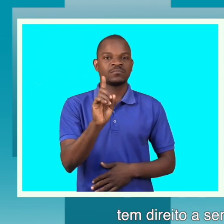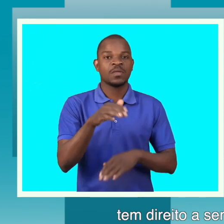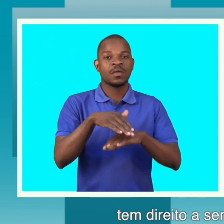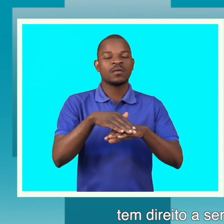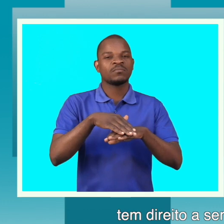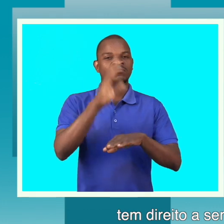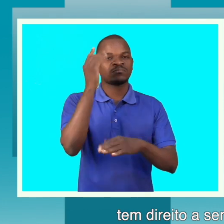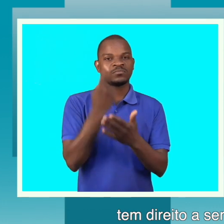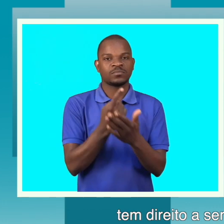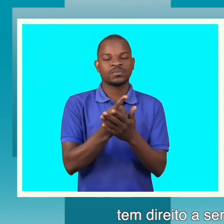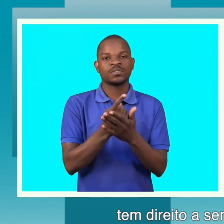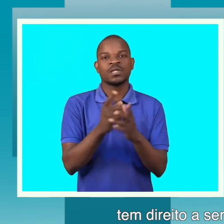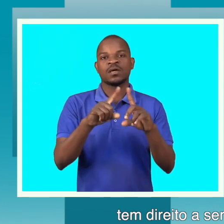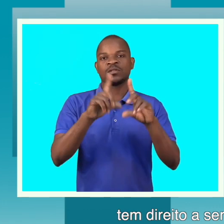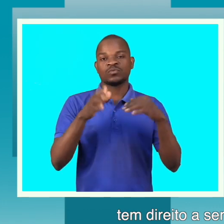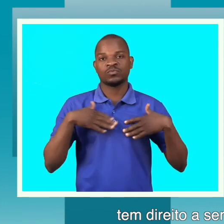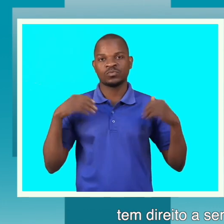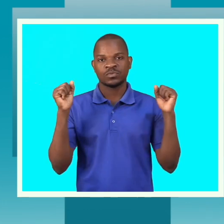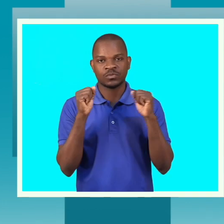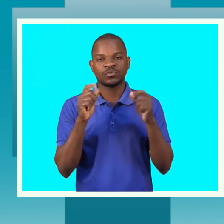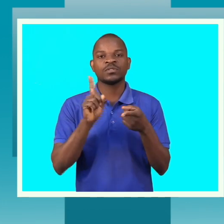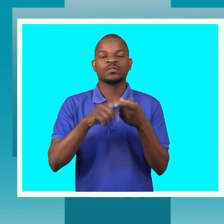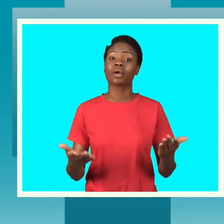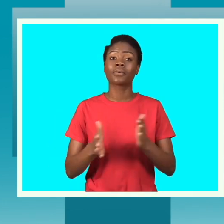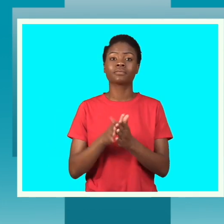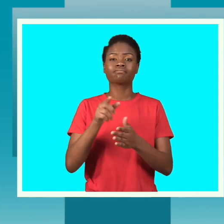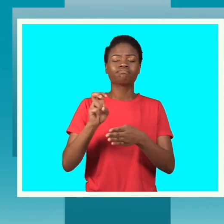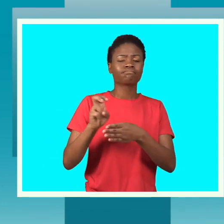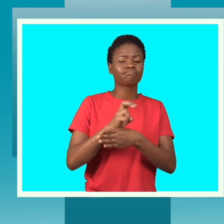têm direito ao serviço de saúde, têm direito à informação.